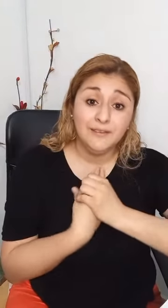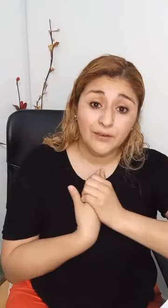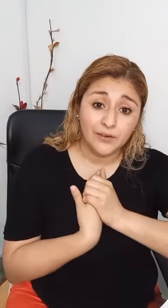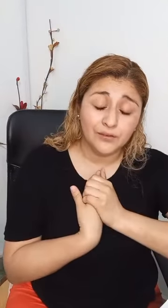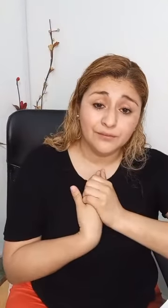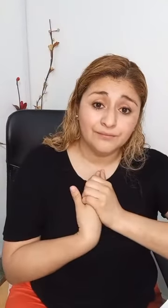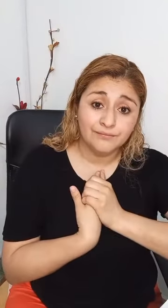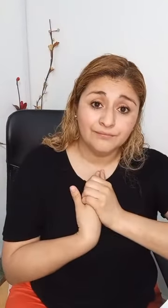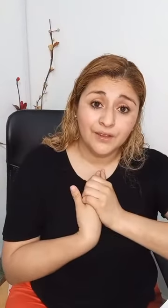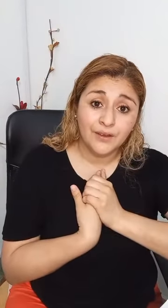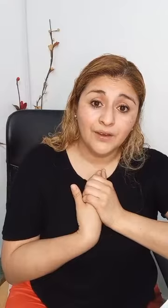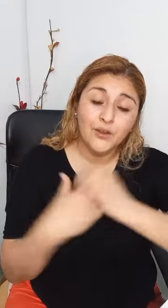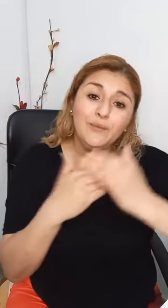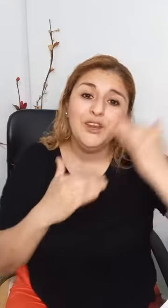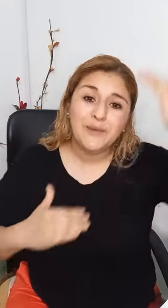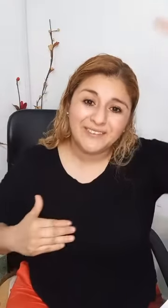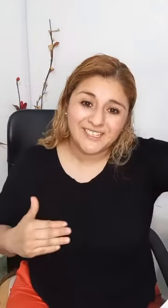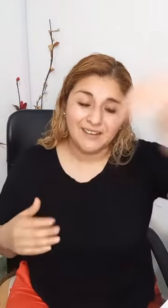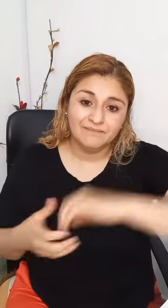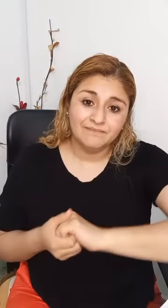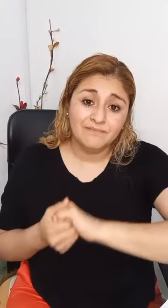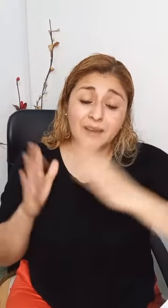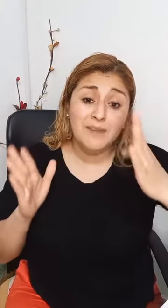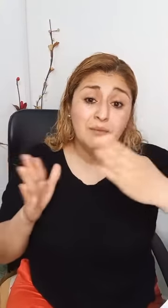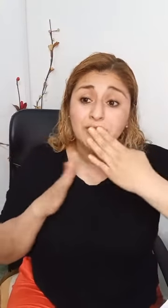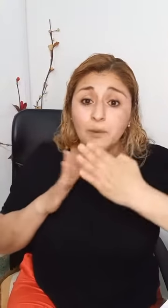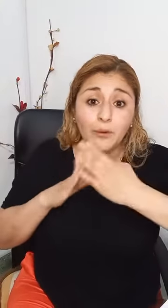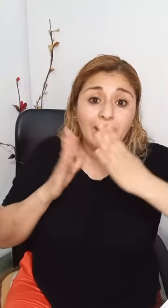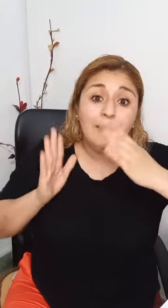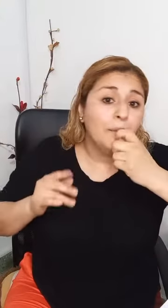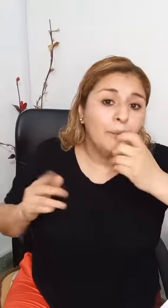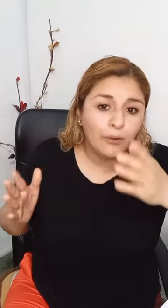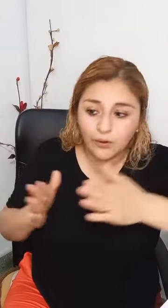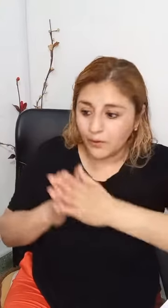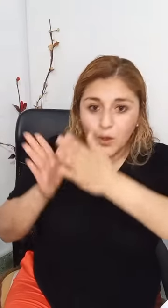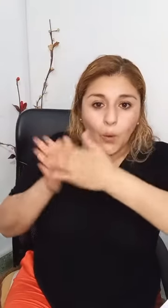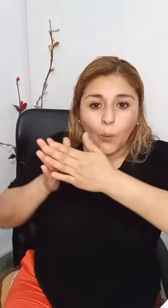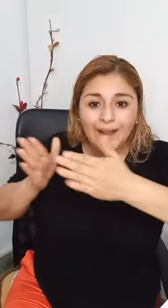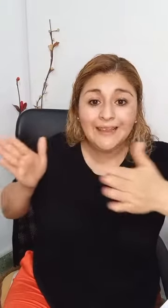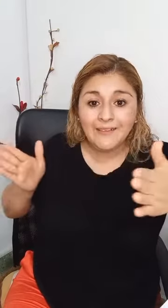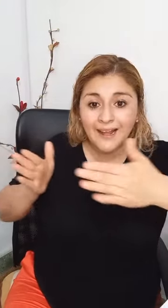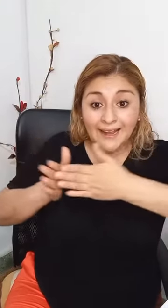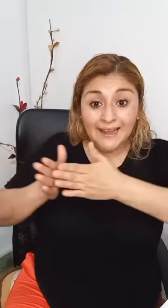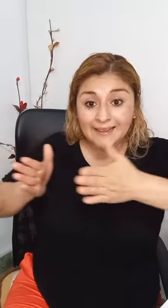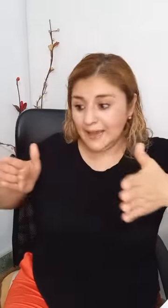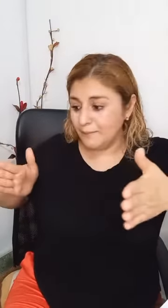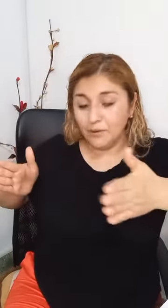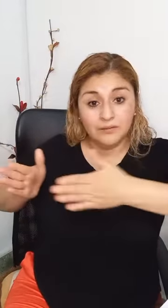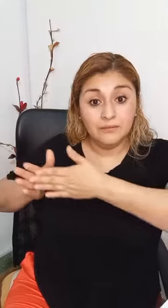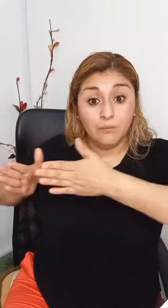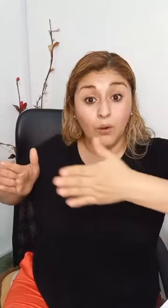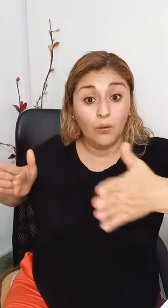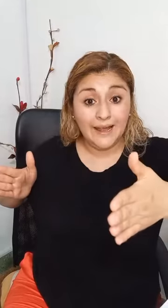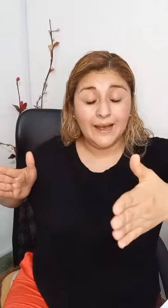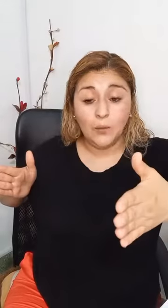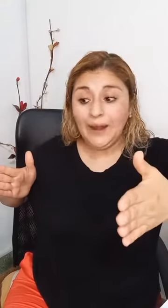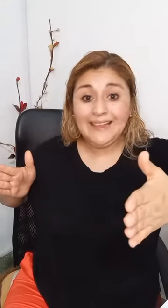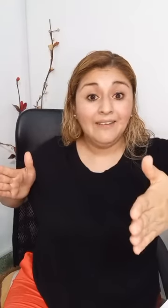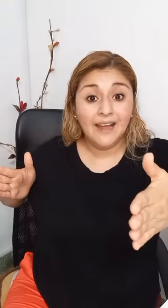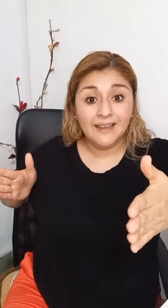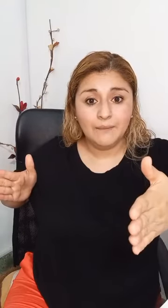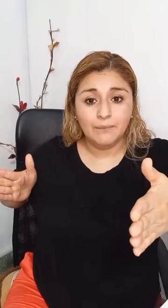delante de mis ojos. No miro más allá. Mismo, si yo por ejemplo pongo una tabla acá del tiempo, pongo